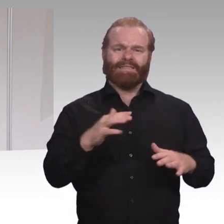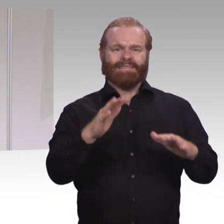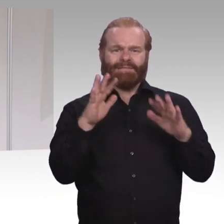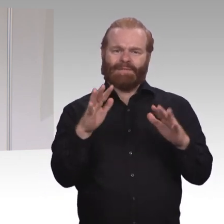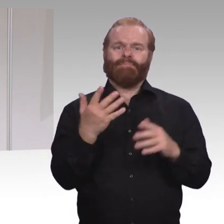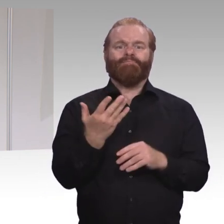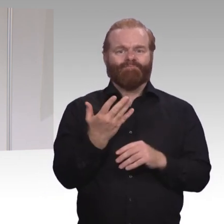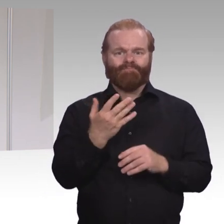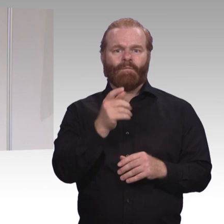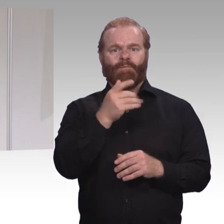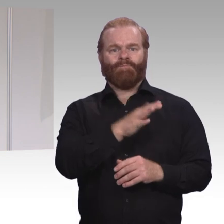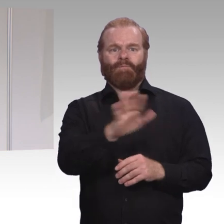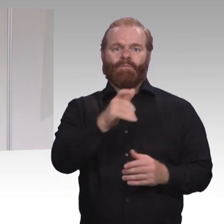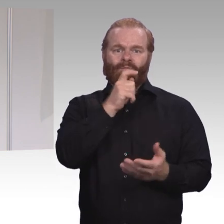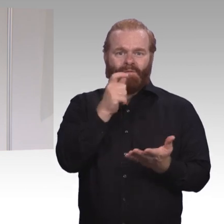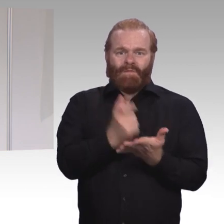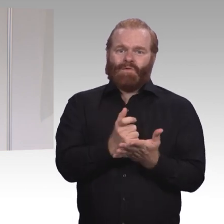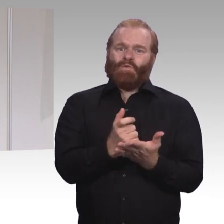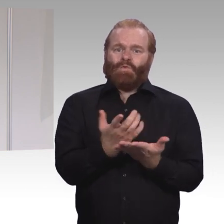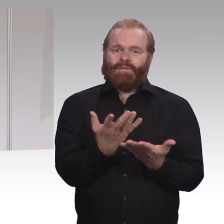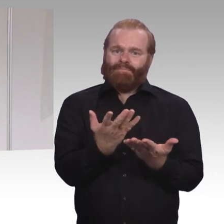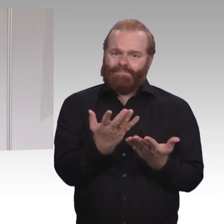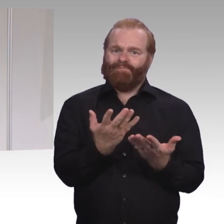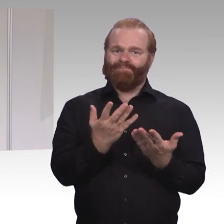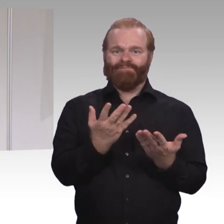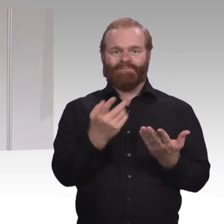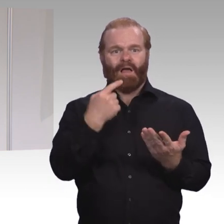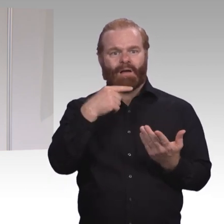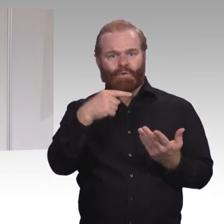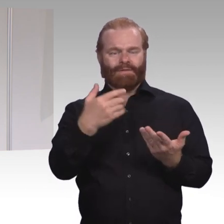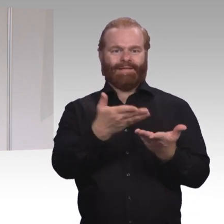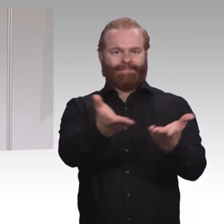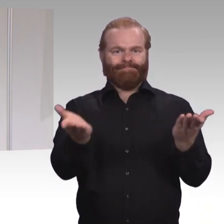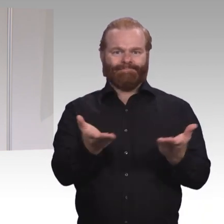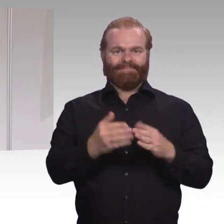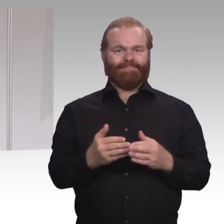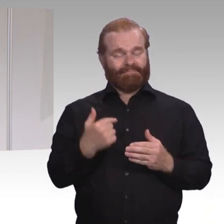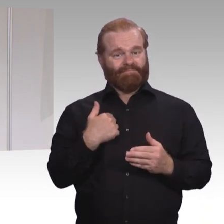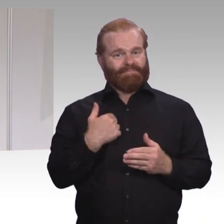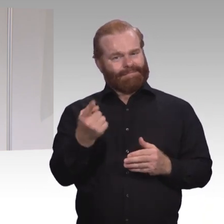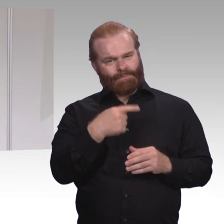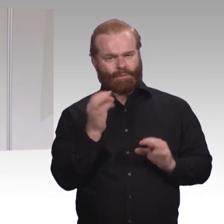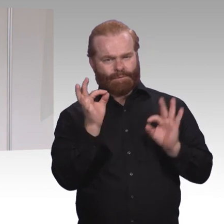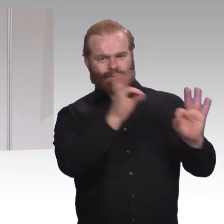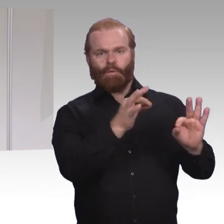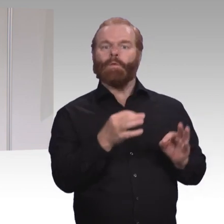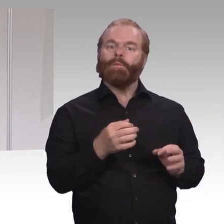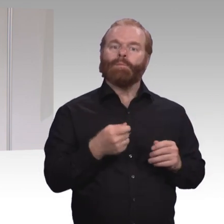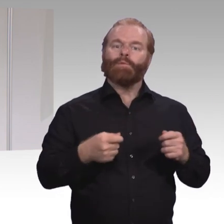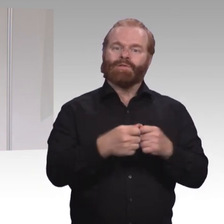Arbeit und unserer Zusammenarbeit. In den letzten Tagen haben eine Reihe von Mitgliedern dieses